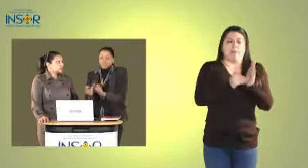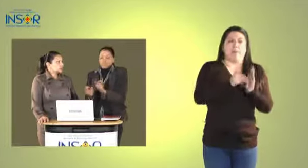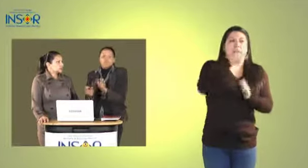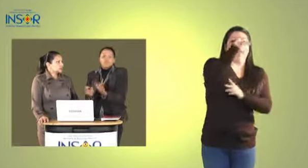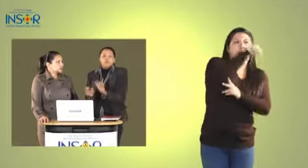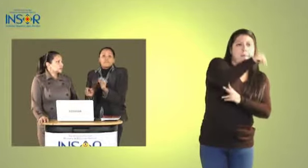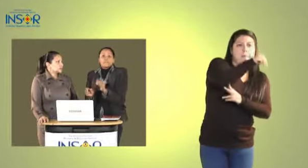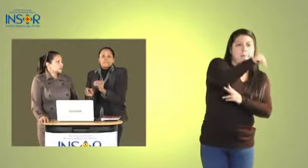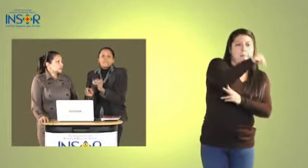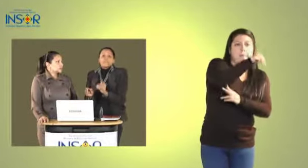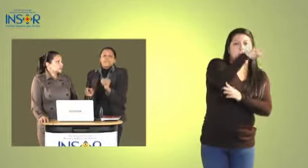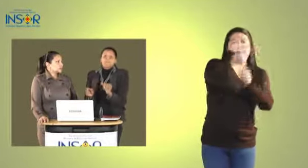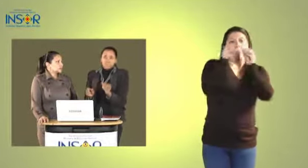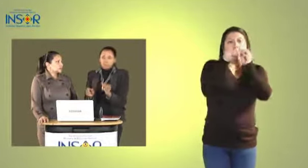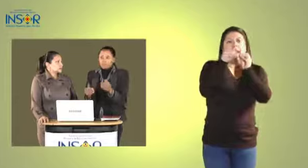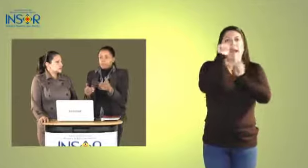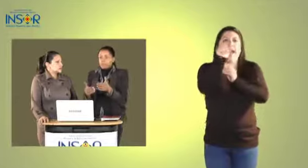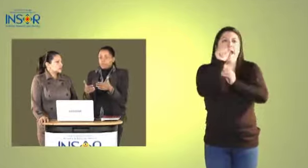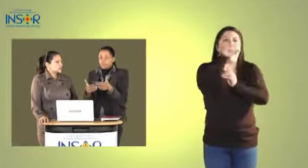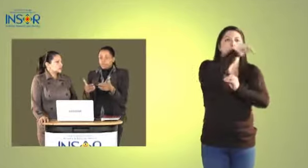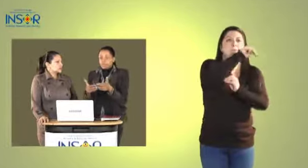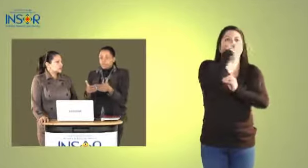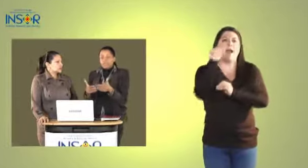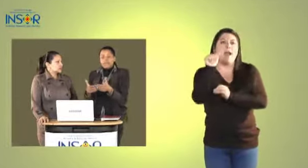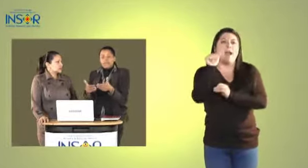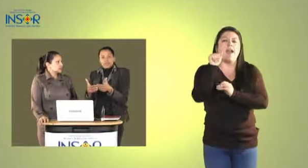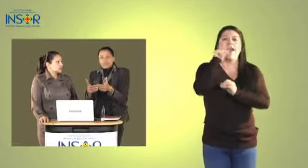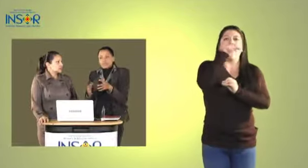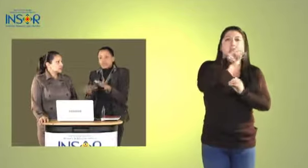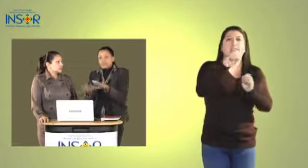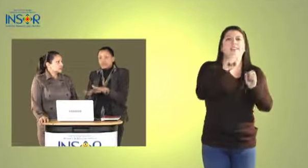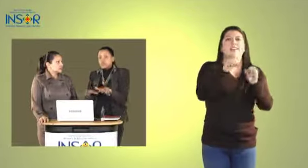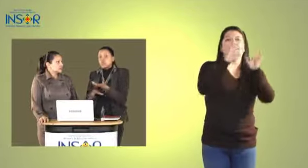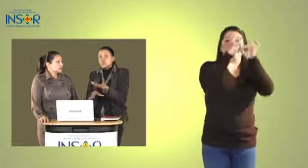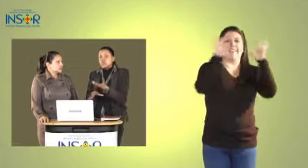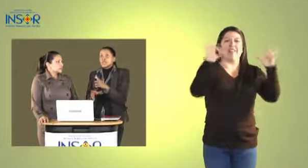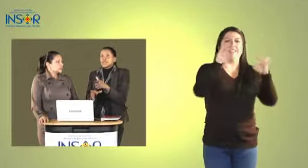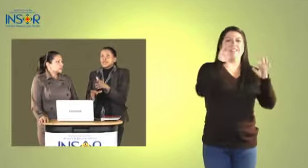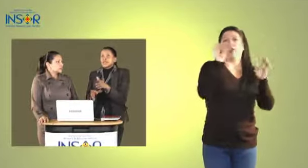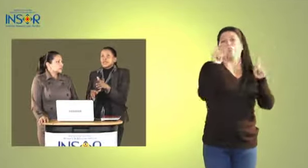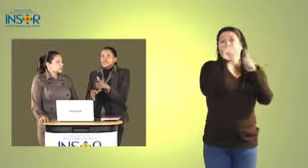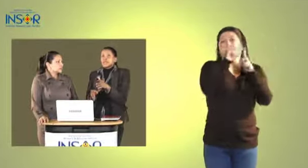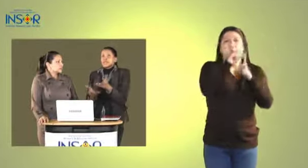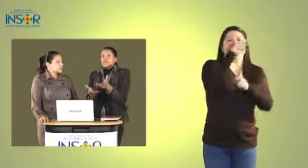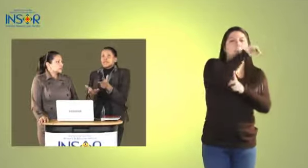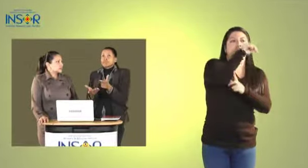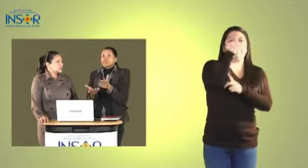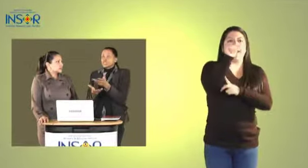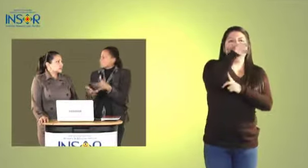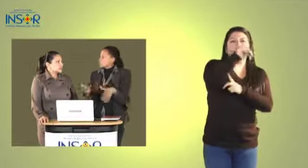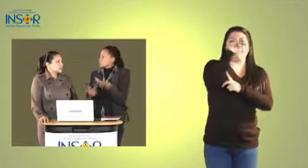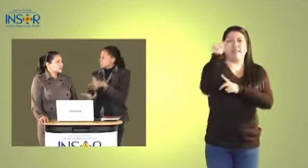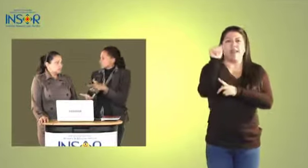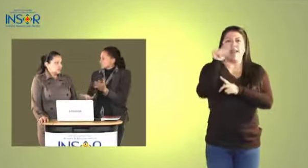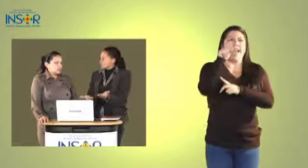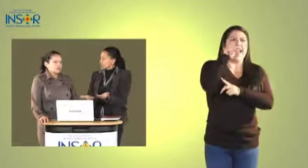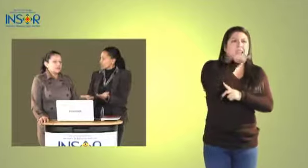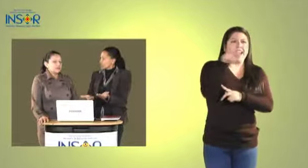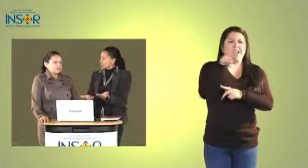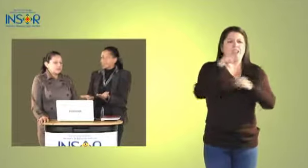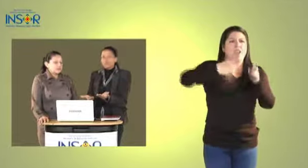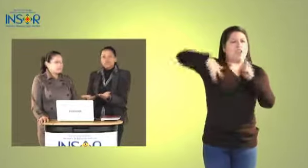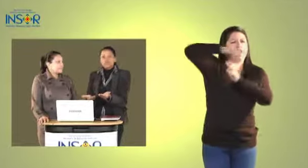entonces ir formando la frase de mamá. Entonces, digamos que estas actividades a veces no son muy, no tienen un contexto